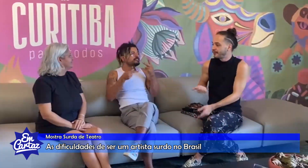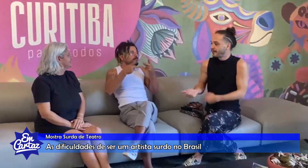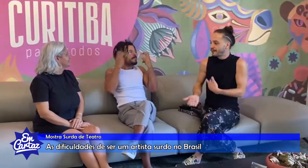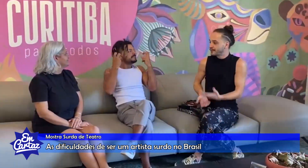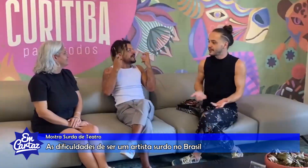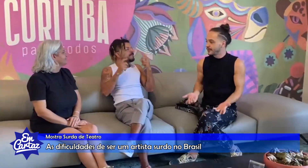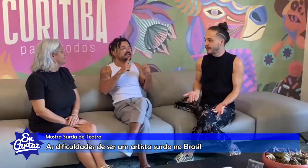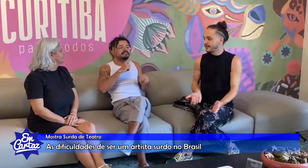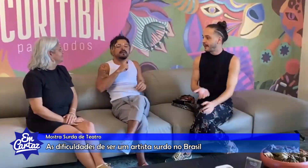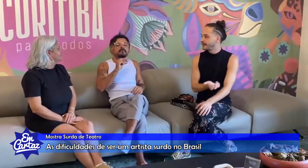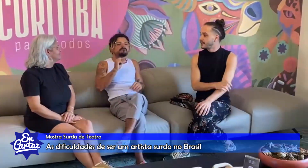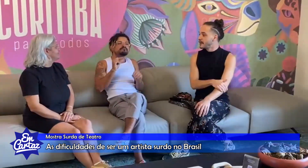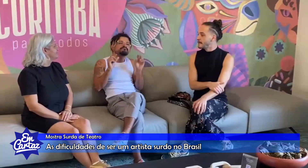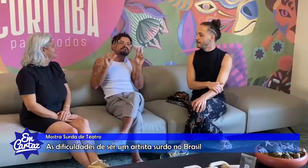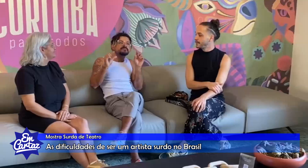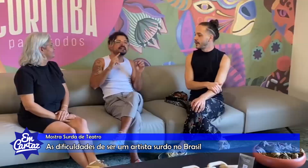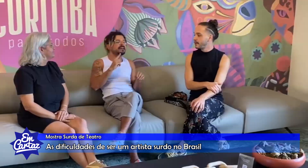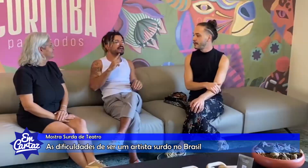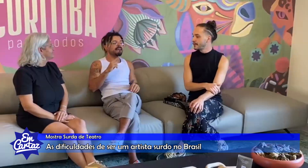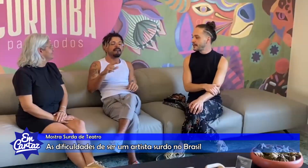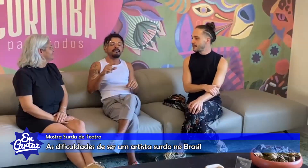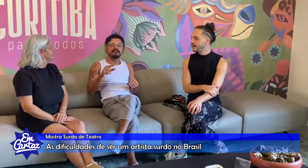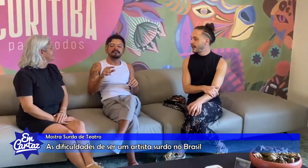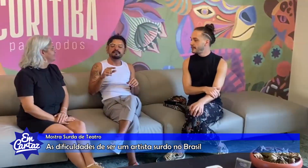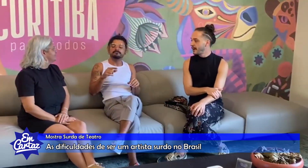não funciona de fato. Então, eu percebo que tem uma...